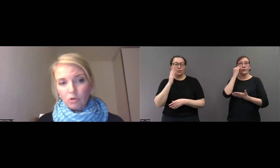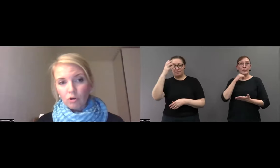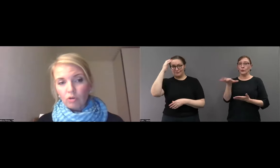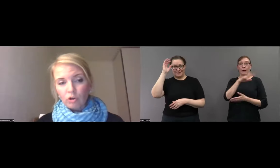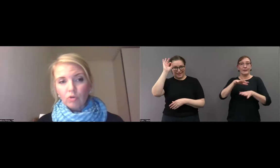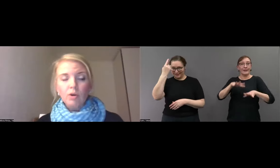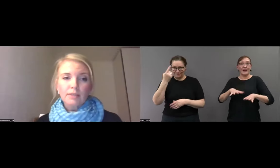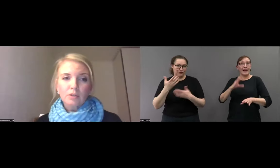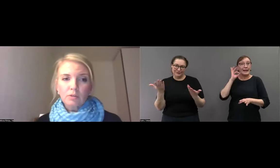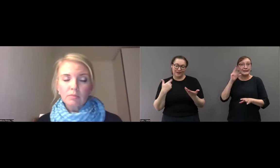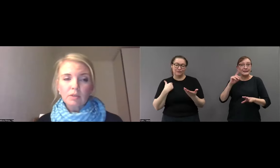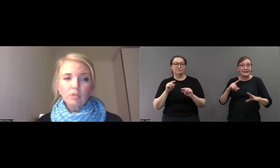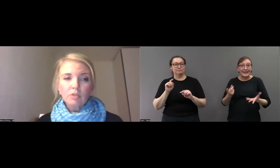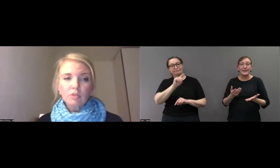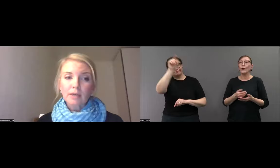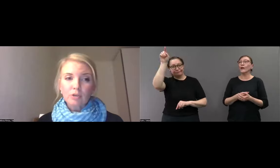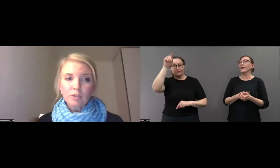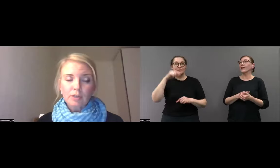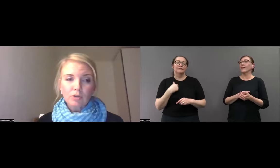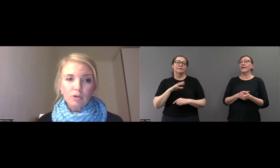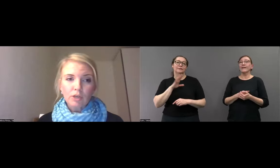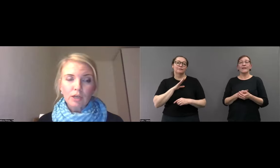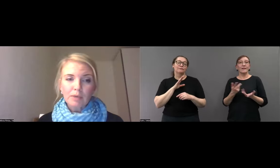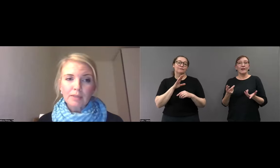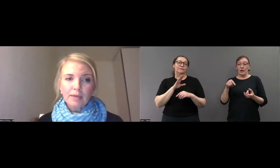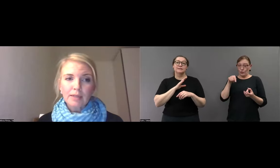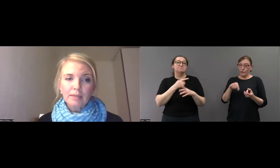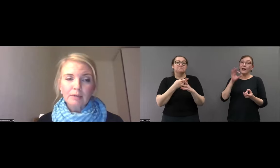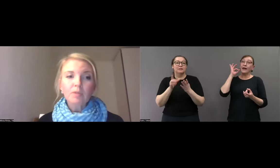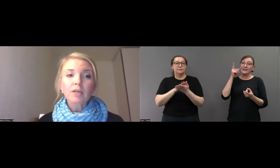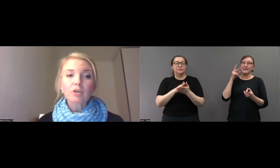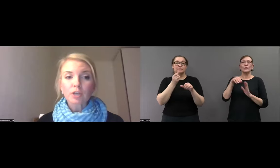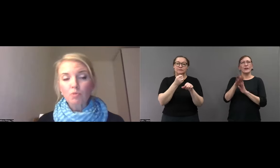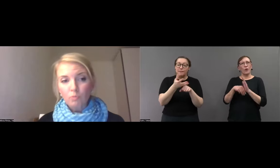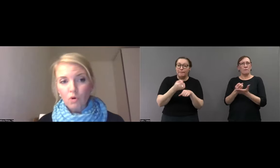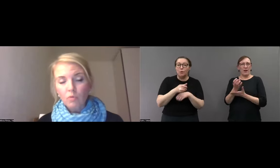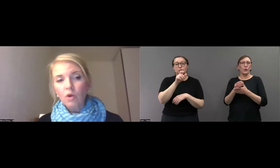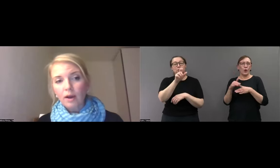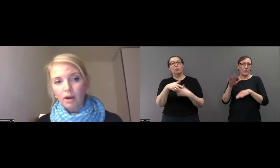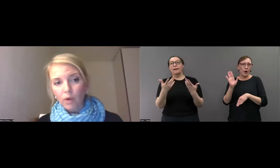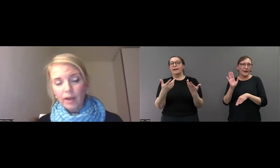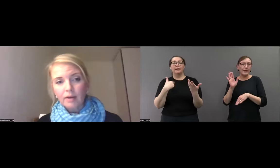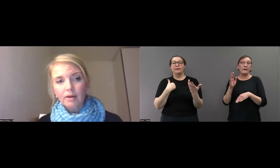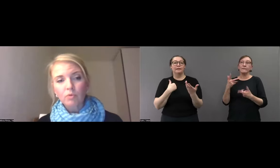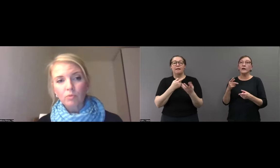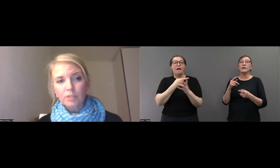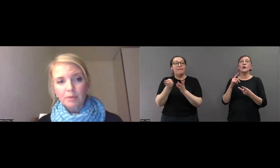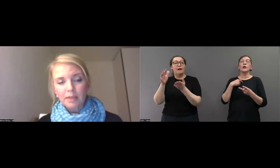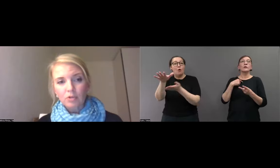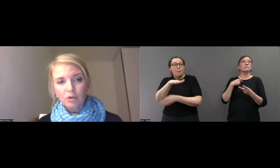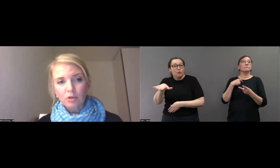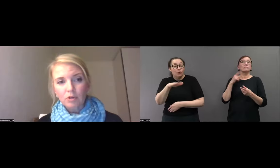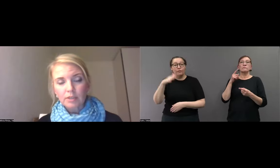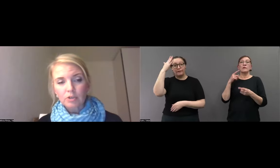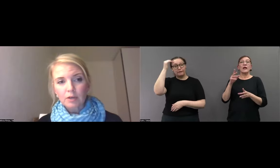sitten on jonkunlaista tuotantoa tai jossa ohjelmia tehdään tai jossain muulla alueella, muissa